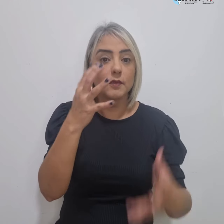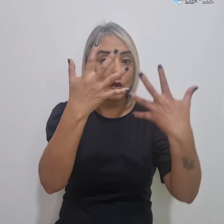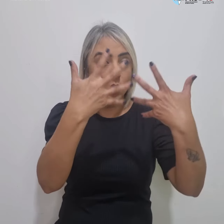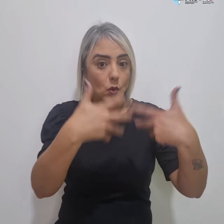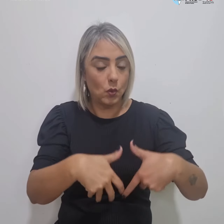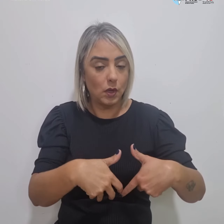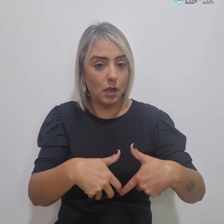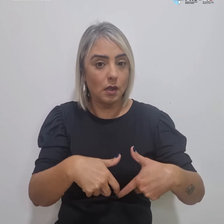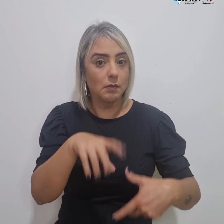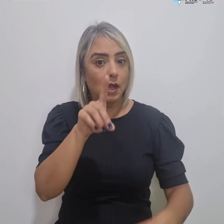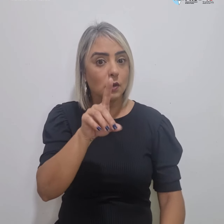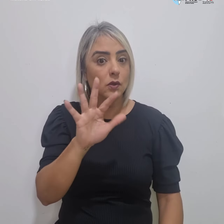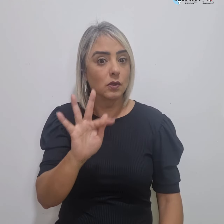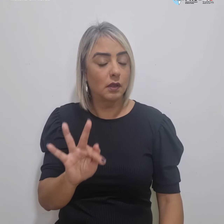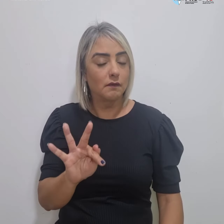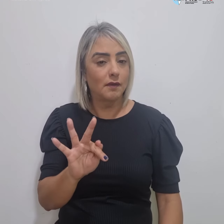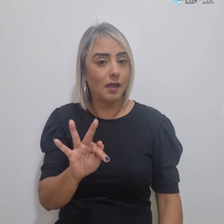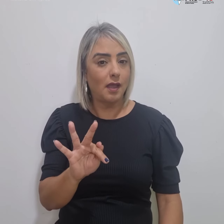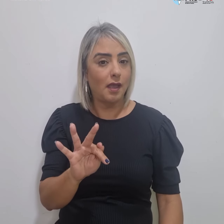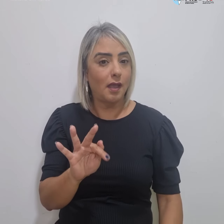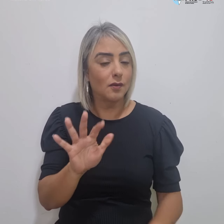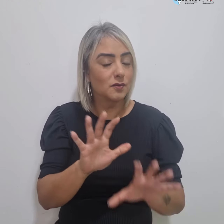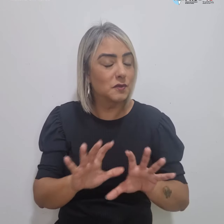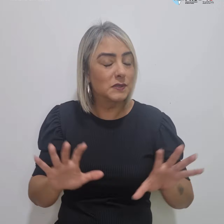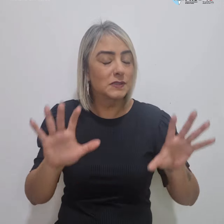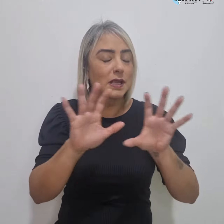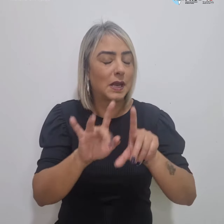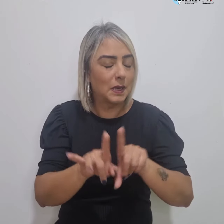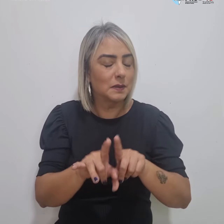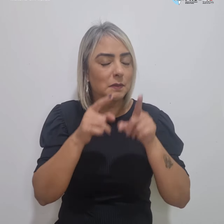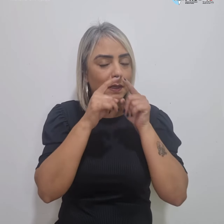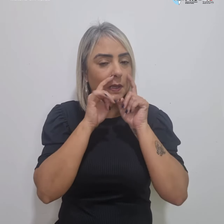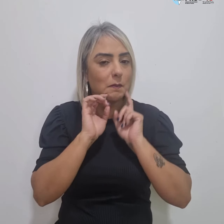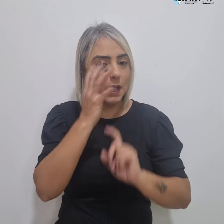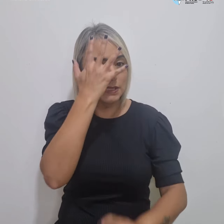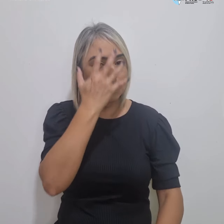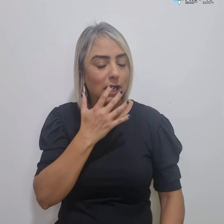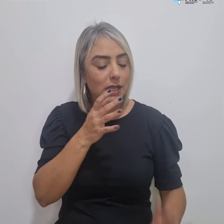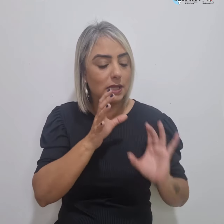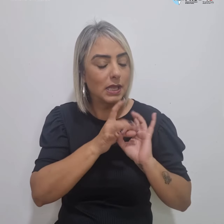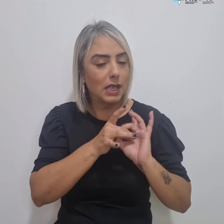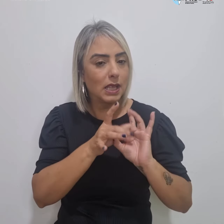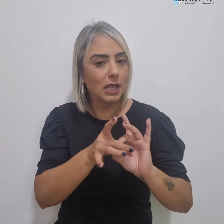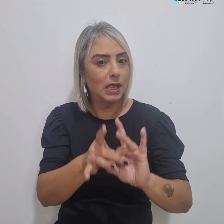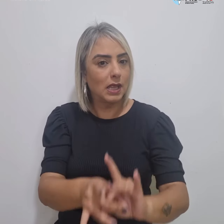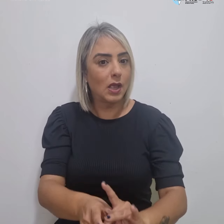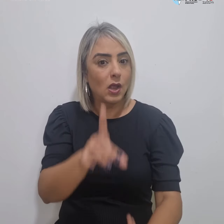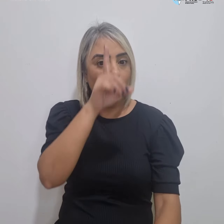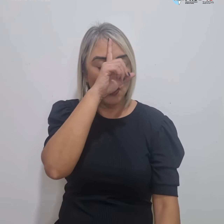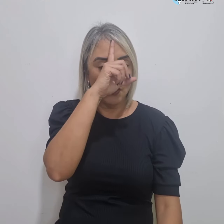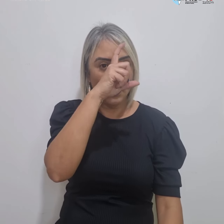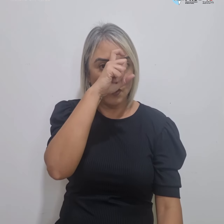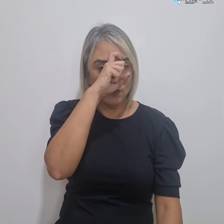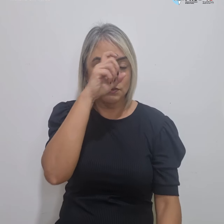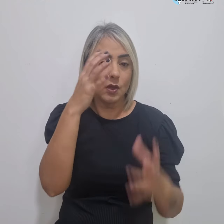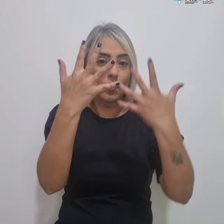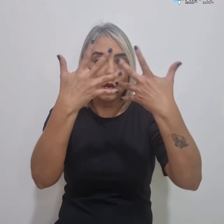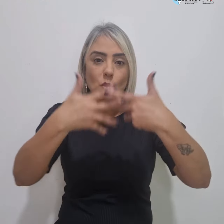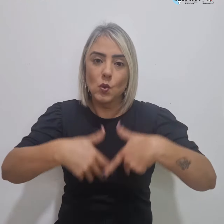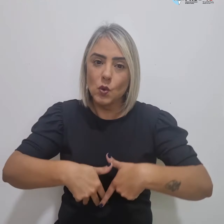No DF, a situação também é dramática. É nesse contexto em que o Hospital Regional do